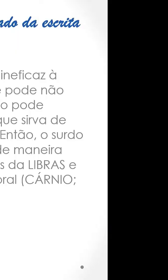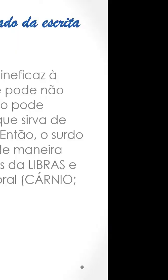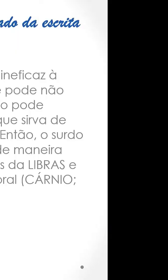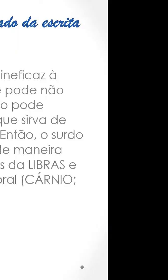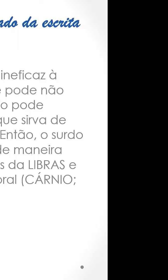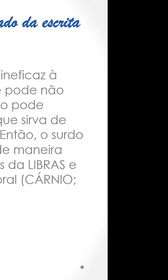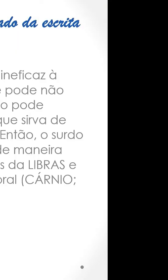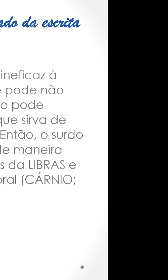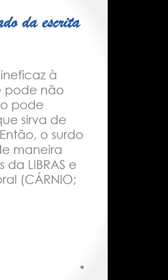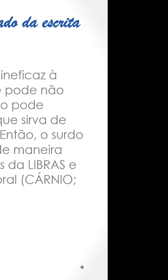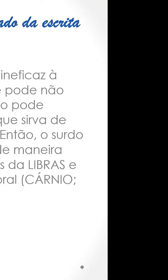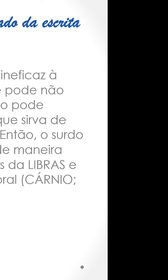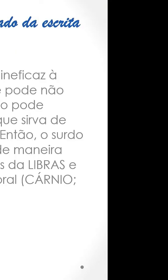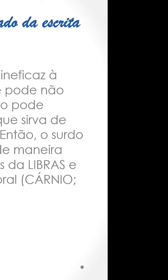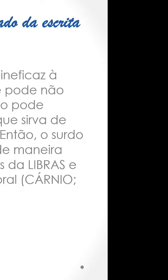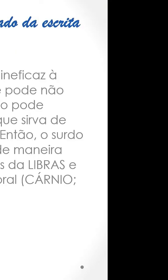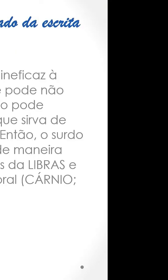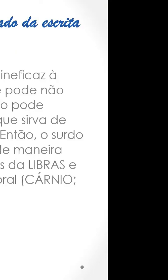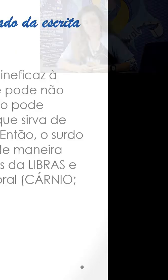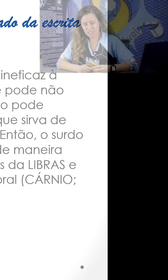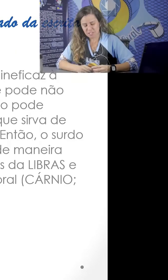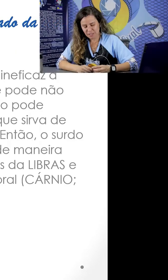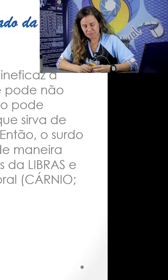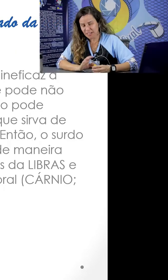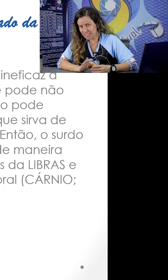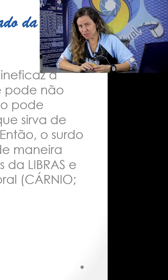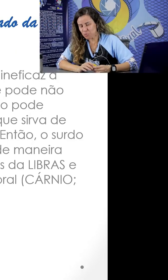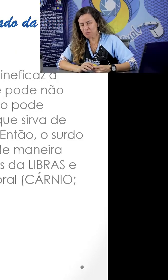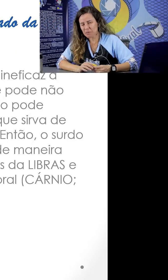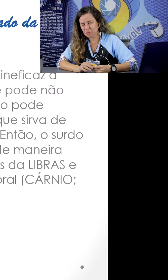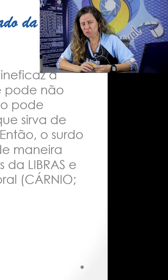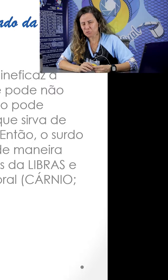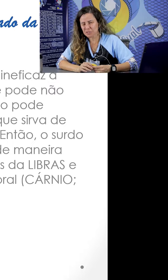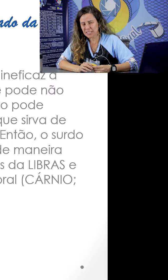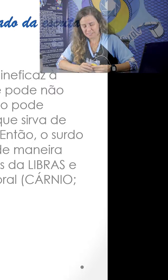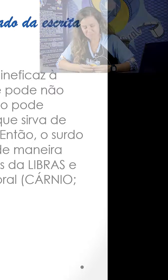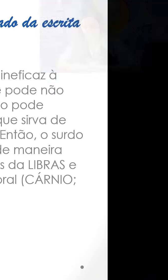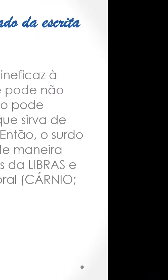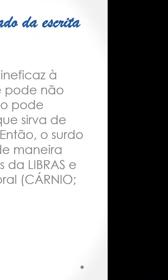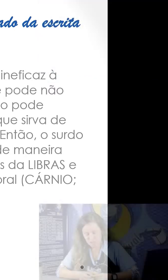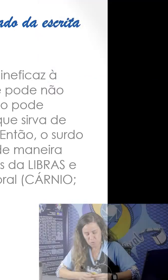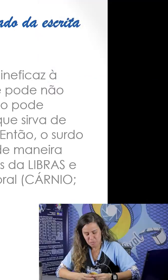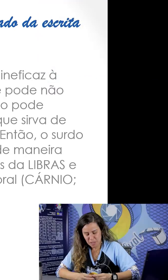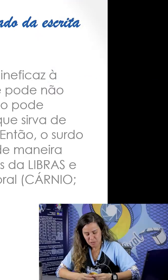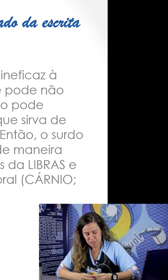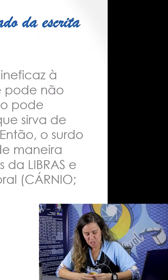dominante. Hoje, eles estão aí falando de um movimento, os surdos, tá? De um movimento que